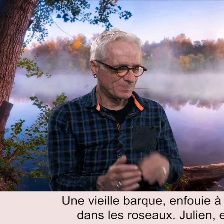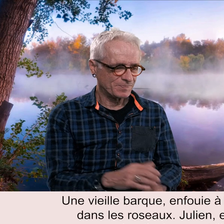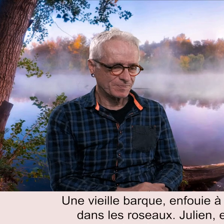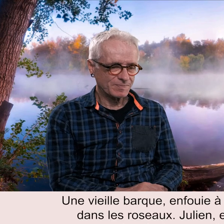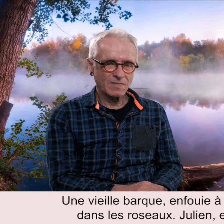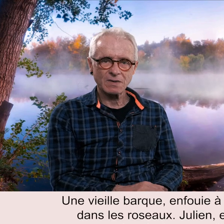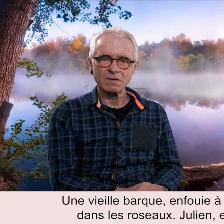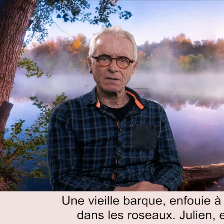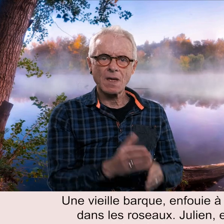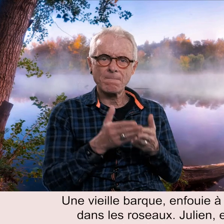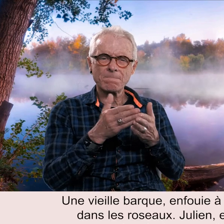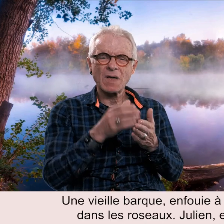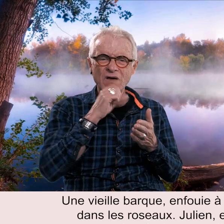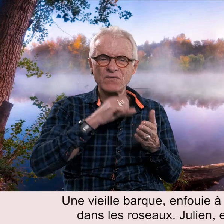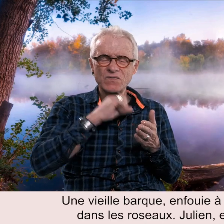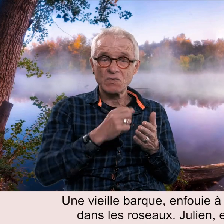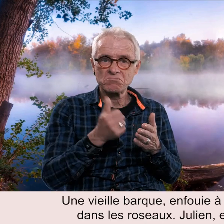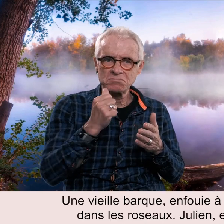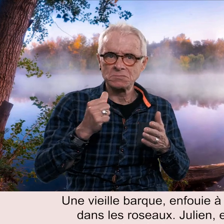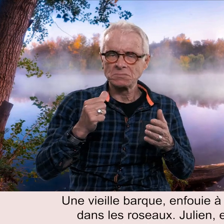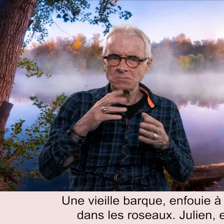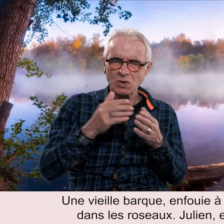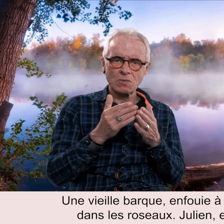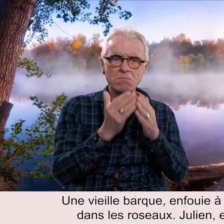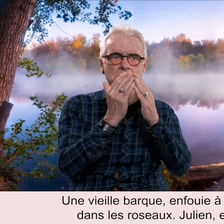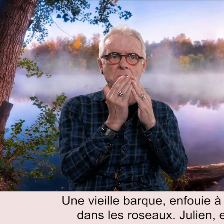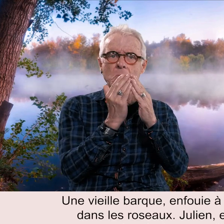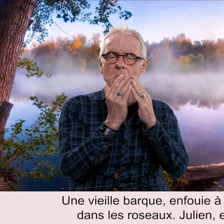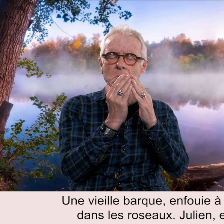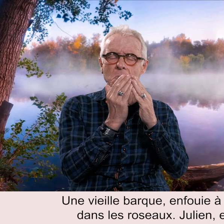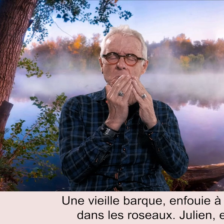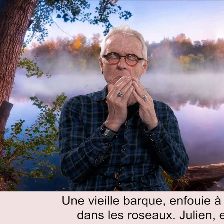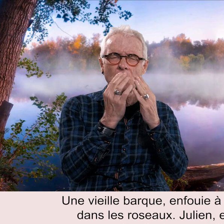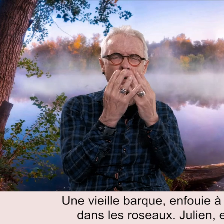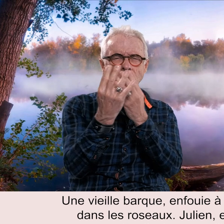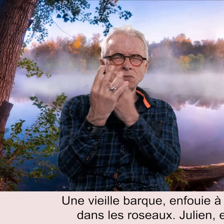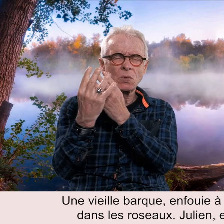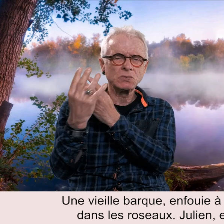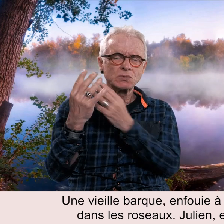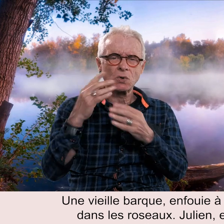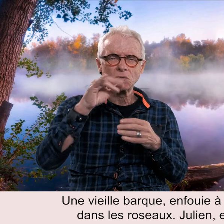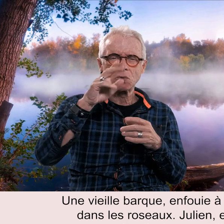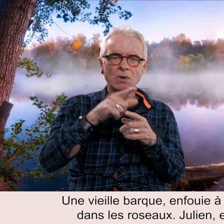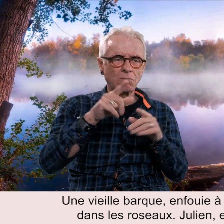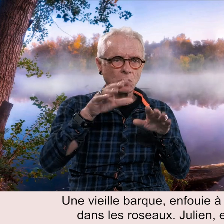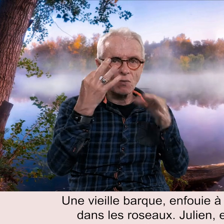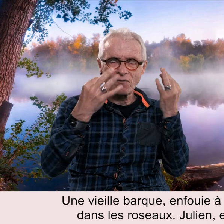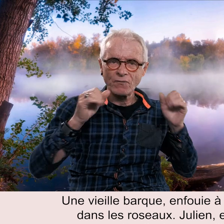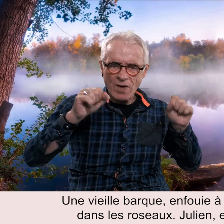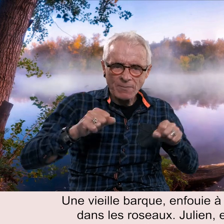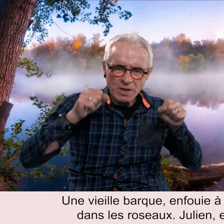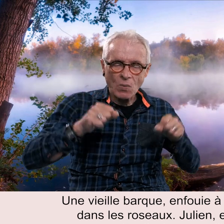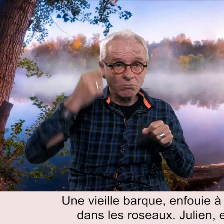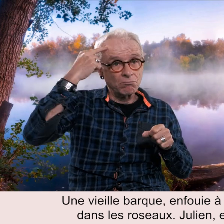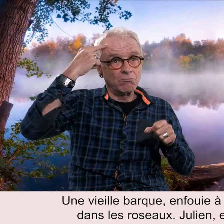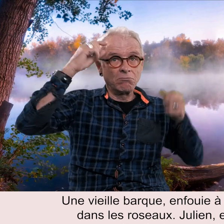Une vieille barque, enfouie à l'arrière, dressait sa proue dans les roseaux. Julien, en l'examinant, découvrit une paire d'avirons et l'idée